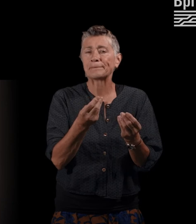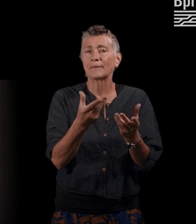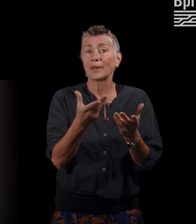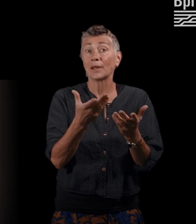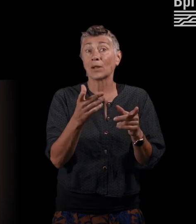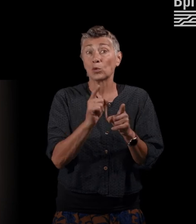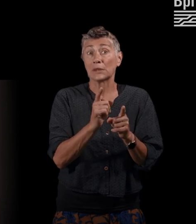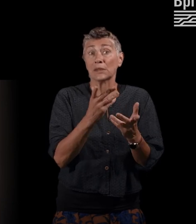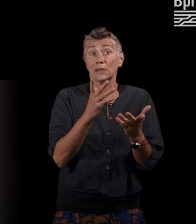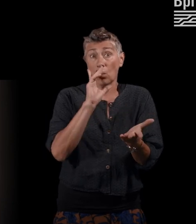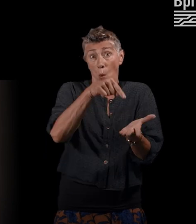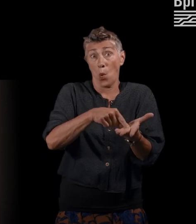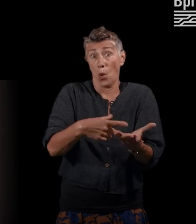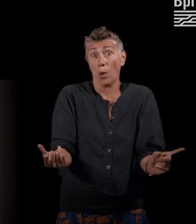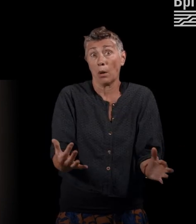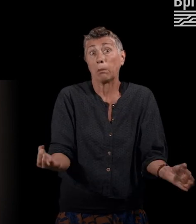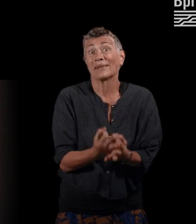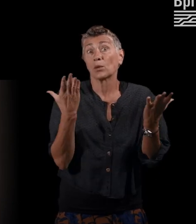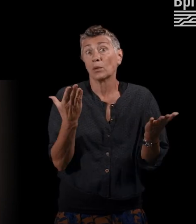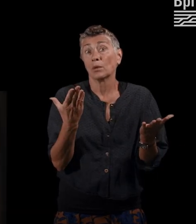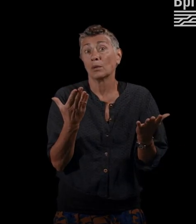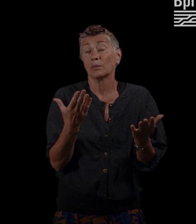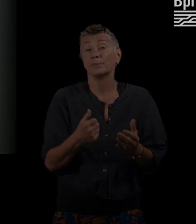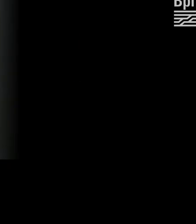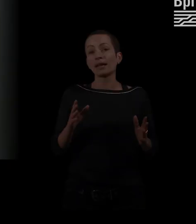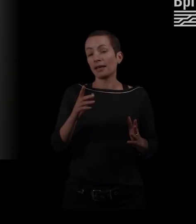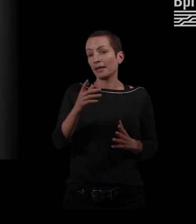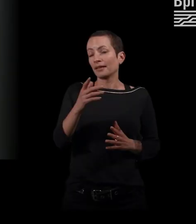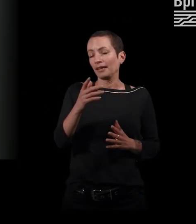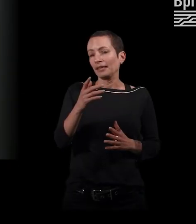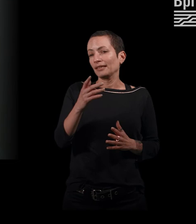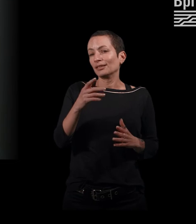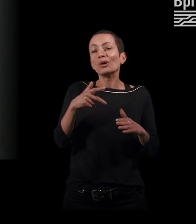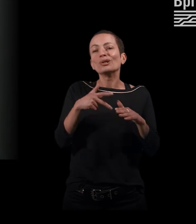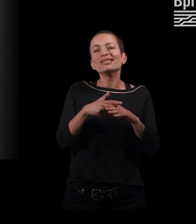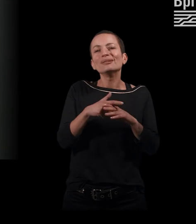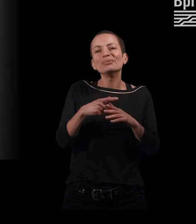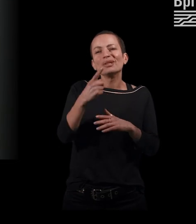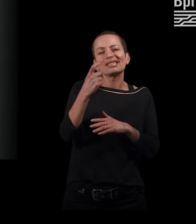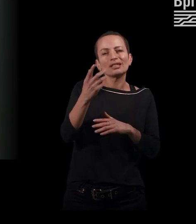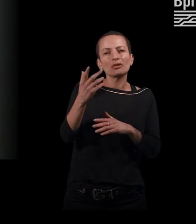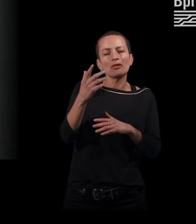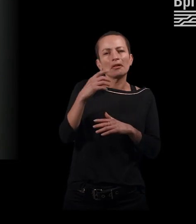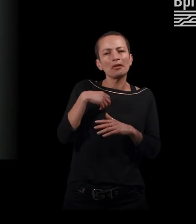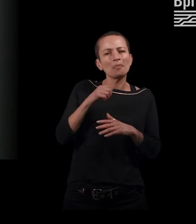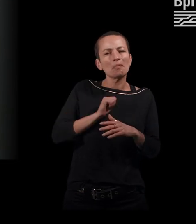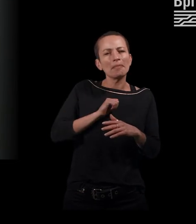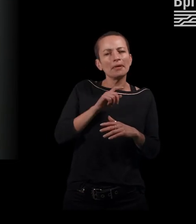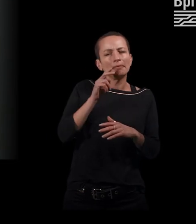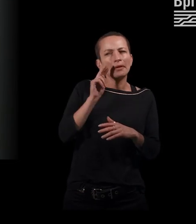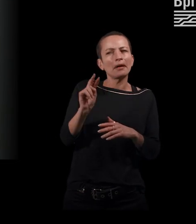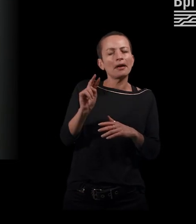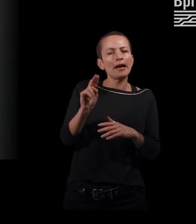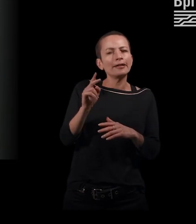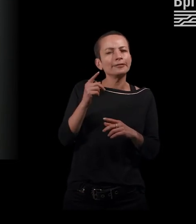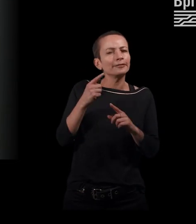dans cette géographie particulière. Alors, vous m'avez, au début de votre question, vous m'avez attiré l'attention sur quelque chose que je